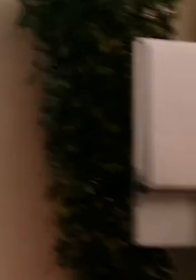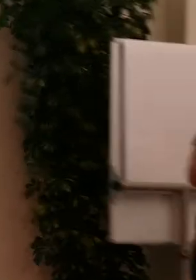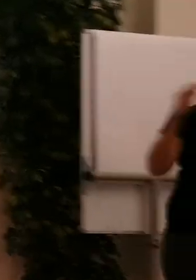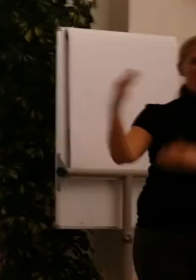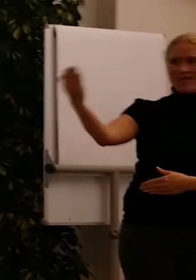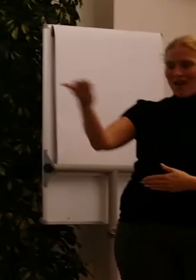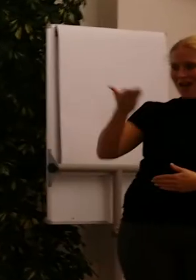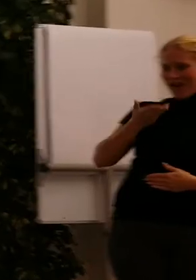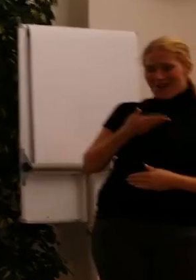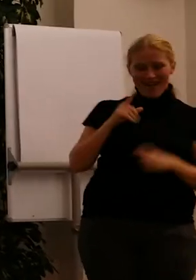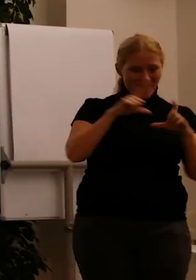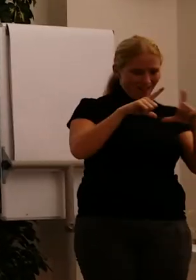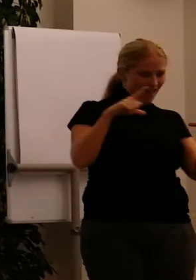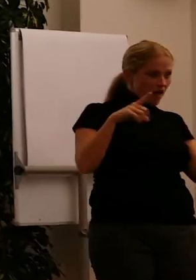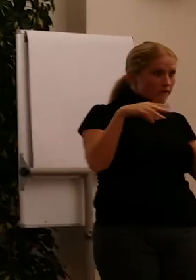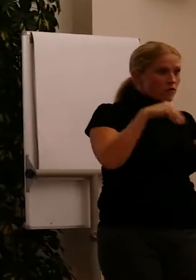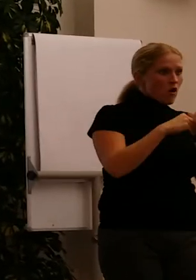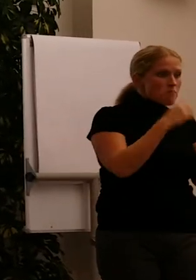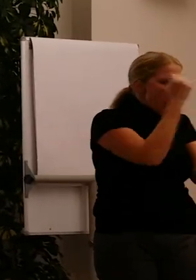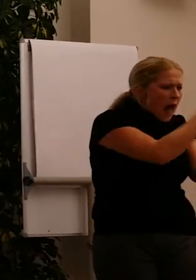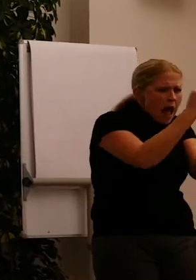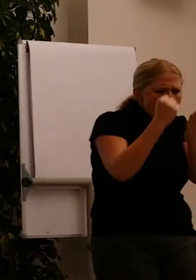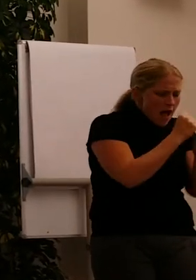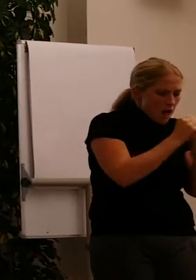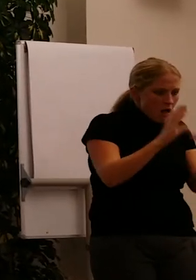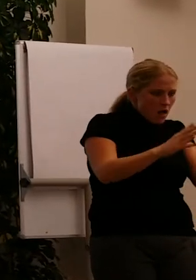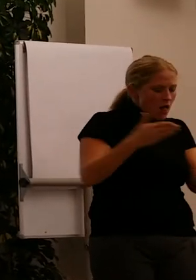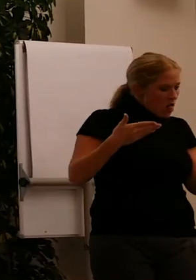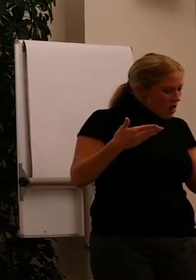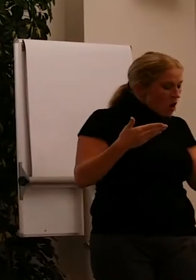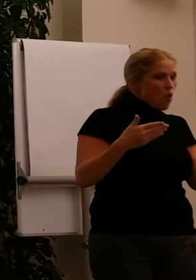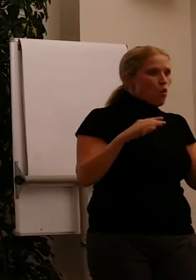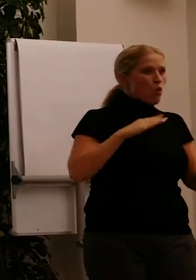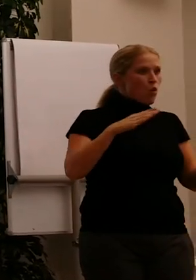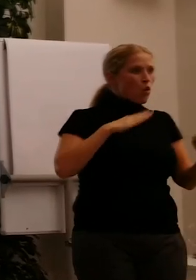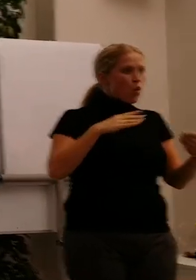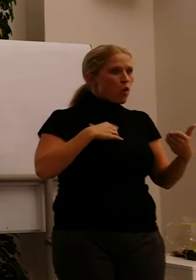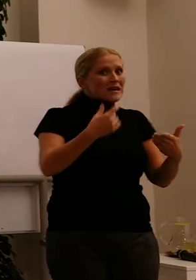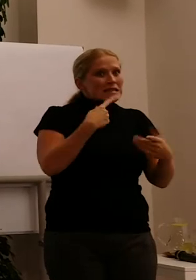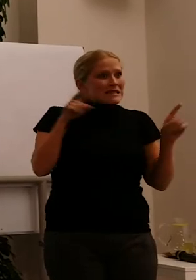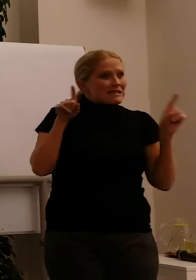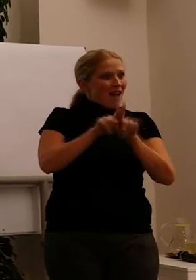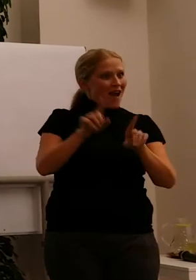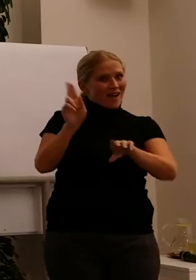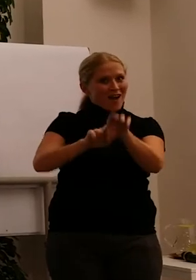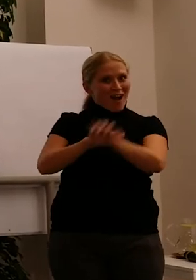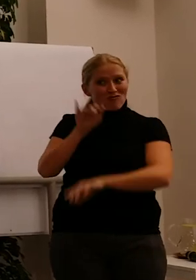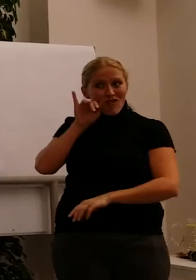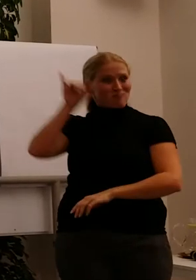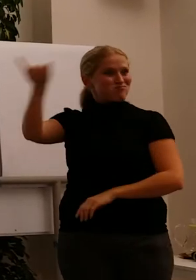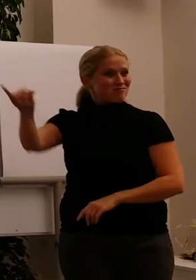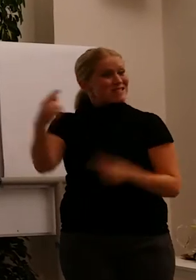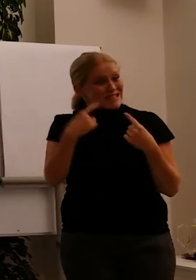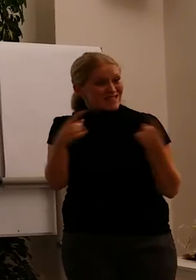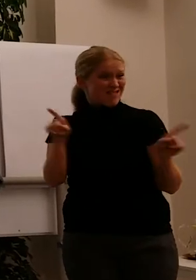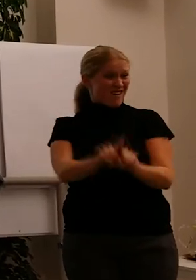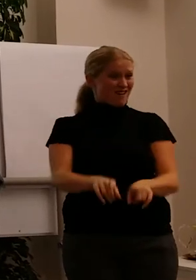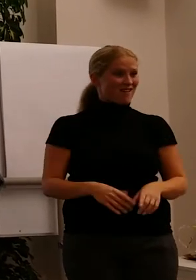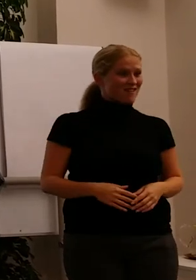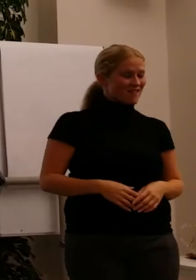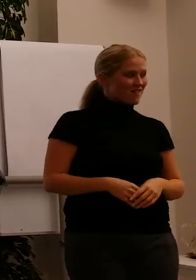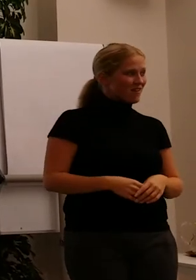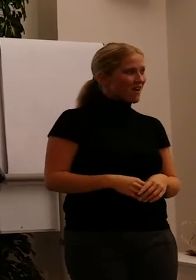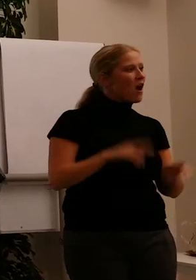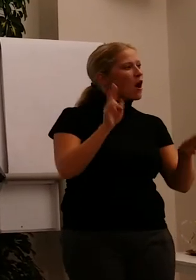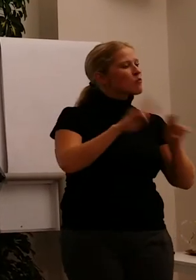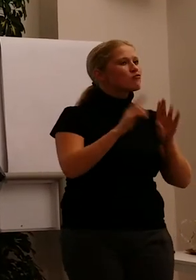různých razítek z daleké cesty a oni se rozhodnou, že se vydají právě tam, kde je Anička, protože tam třeba potkají a budou si s ní o tom vyprávět. Vyberou